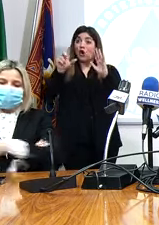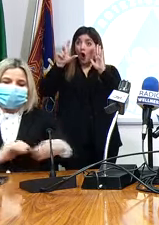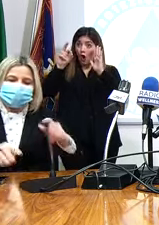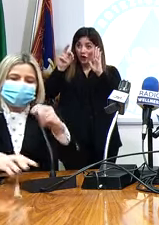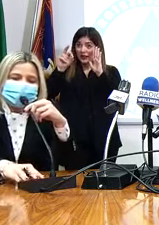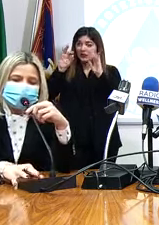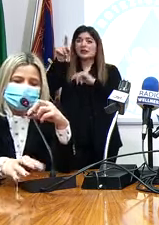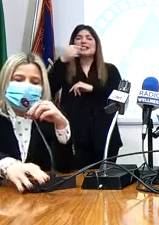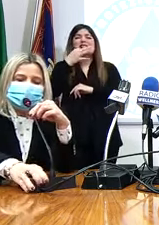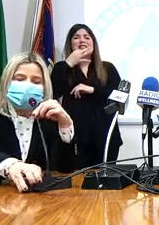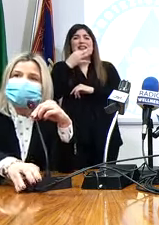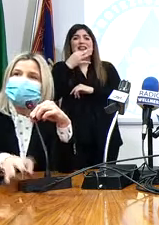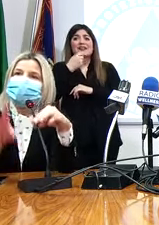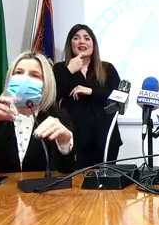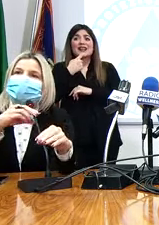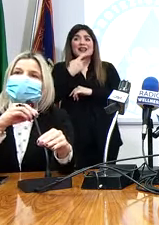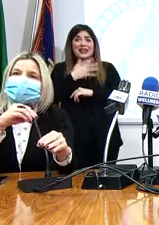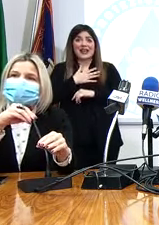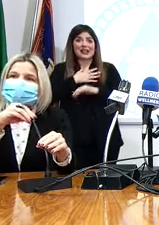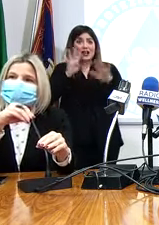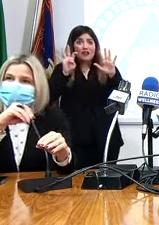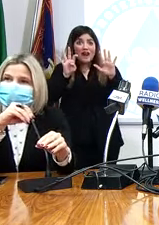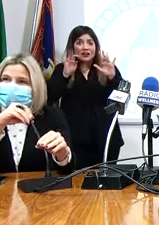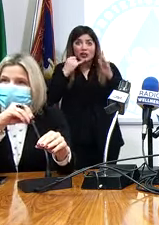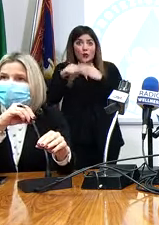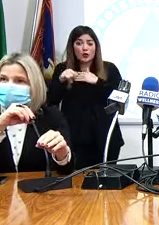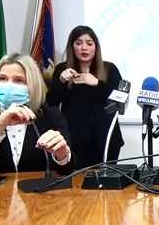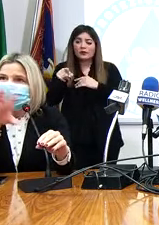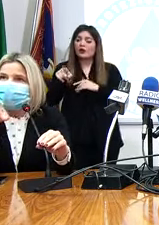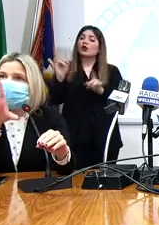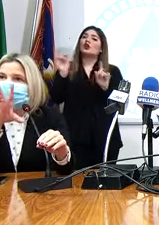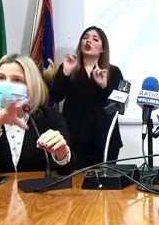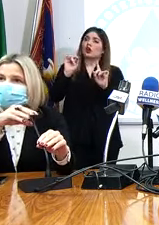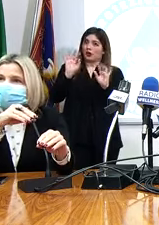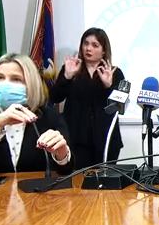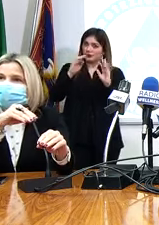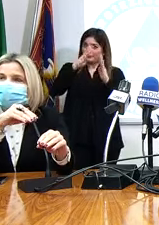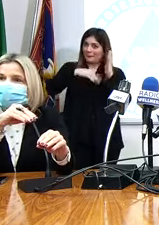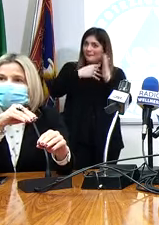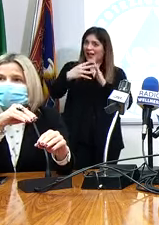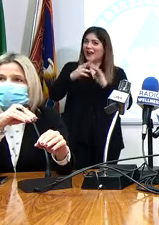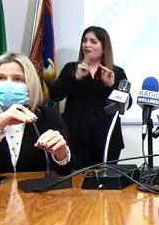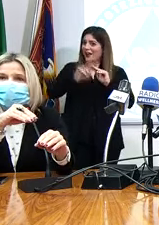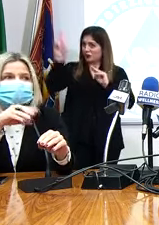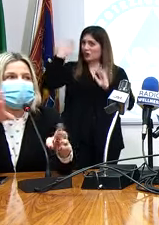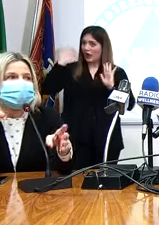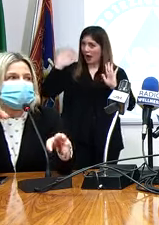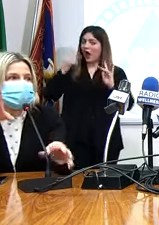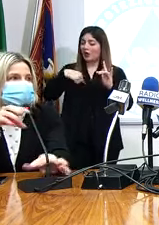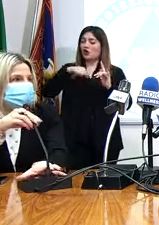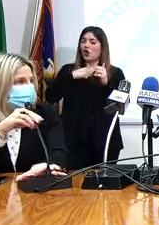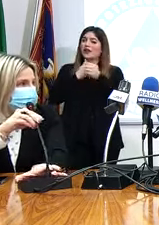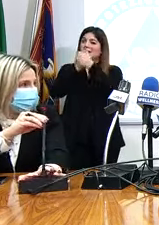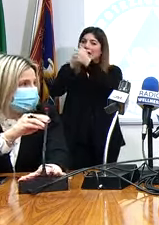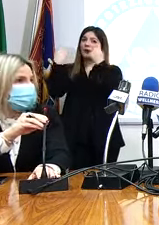Over 90, non over è, 90 saranno non è vaccinati la Regione per ultimi. Veneto, il piano nazionale. Quindi noi stiamo seguendo il piano